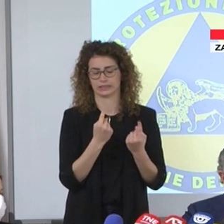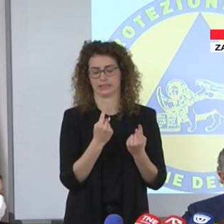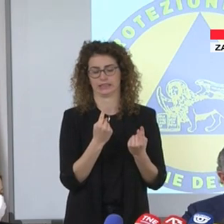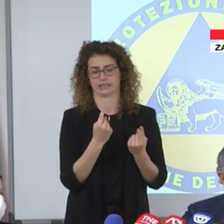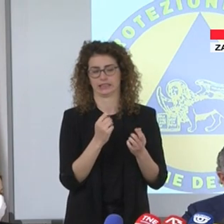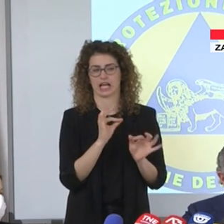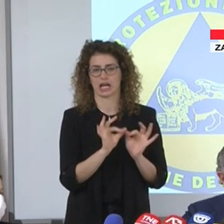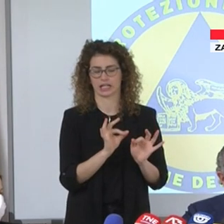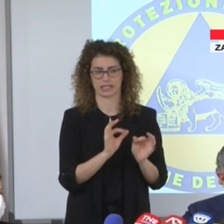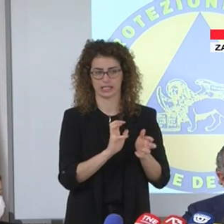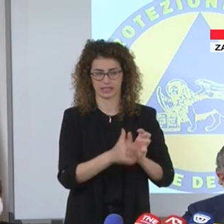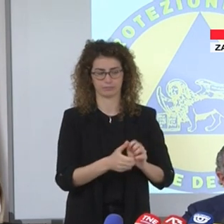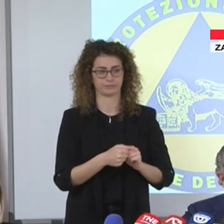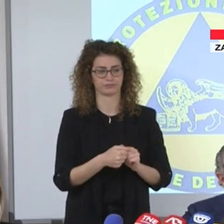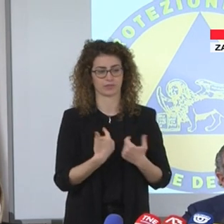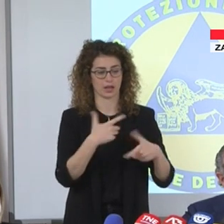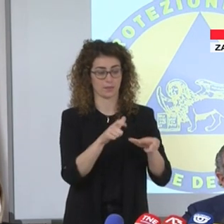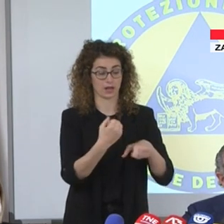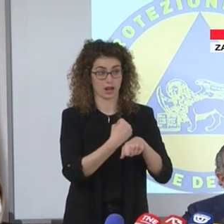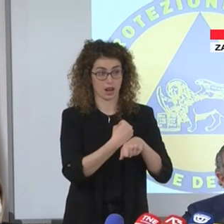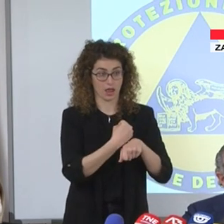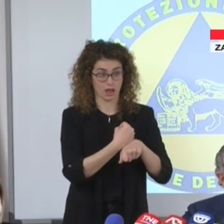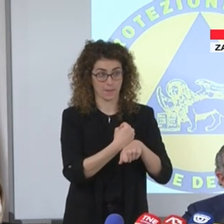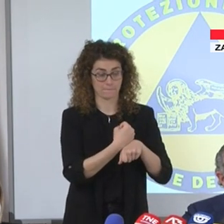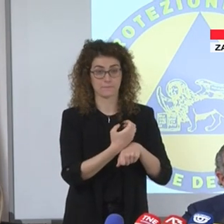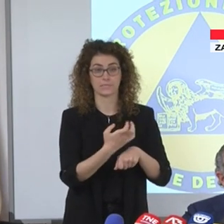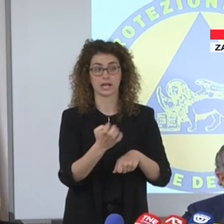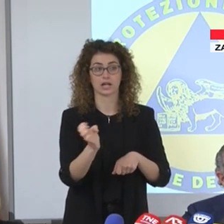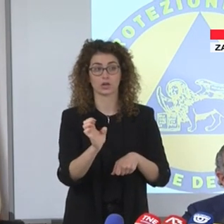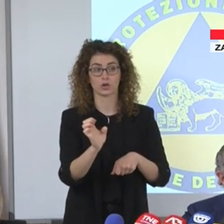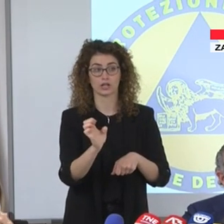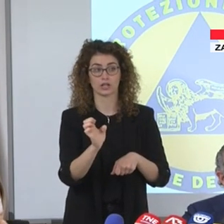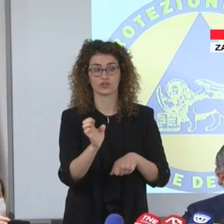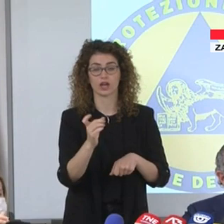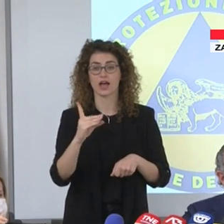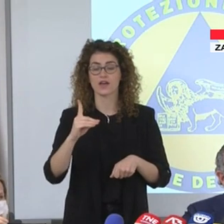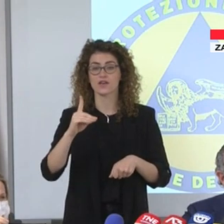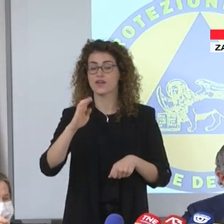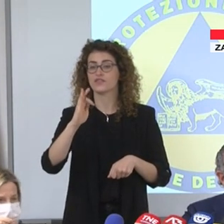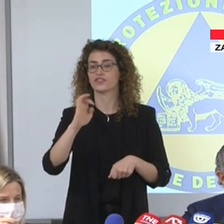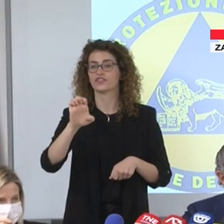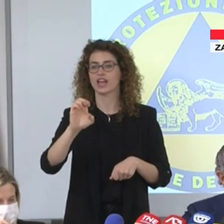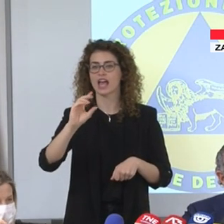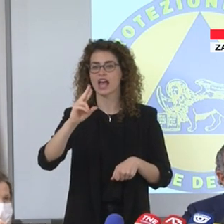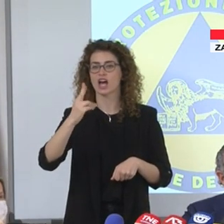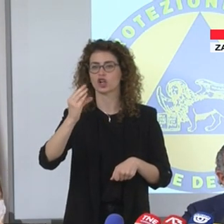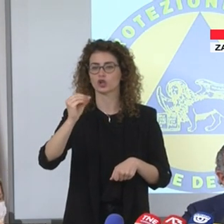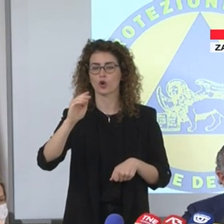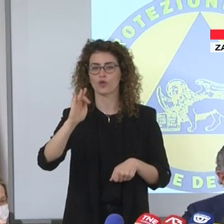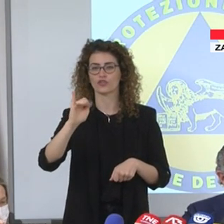I lavoratori, le rappresentanze, mercoledì saranno al ferro fine, ecco,